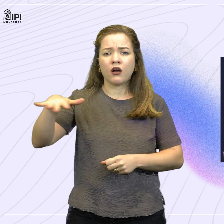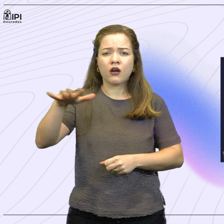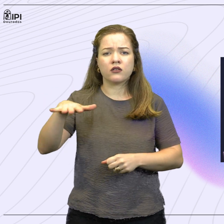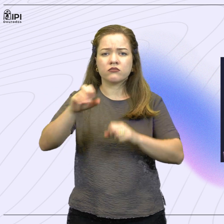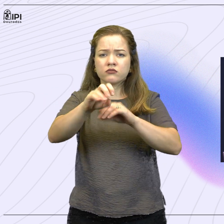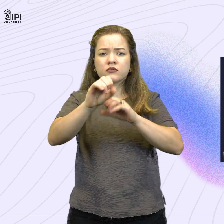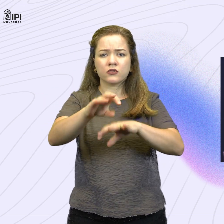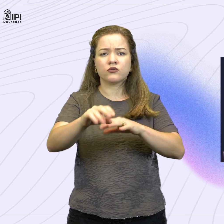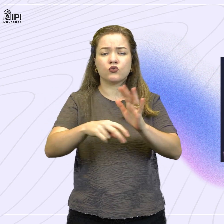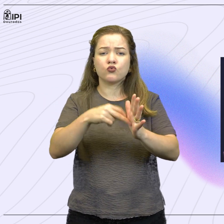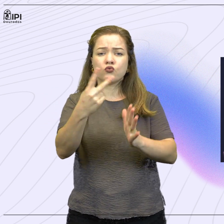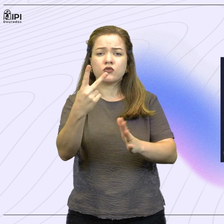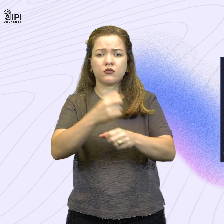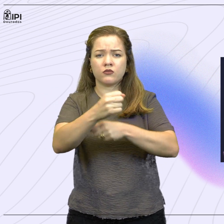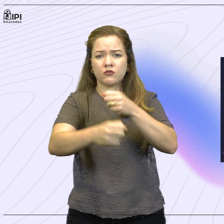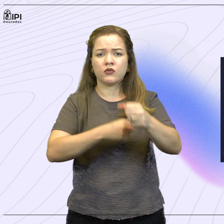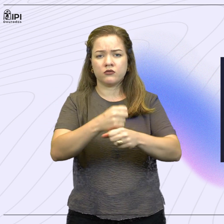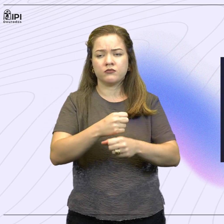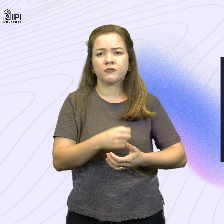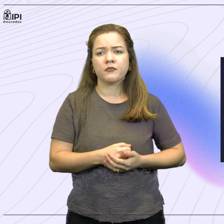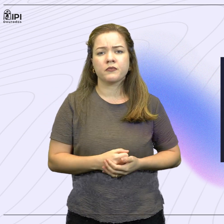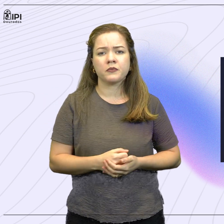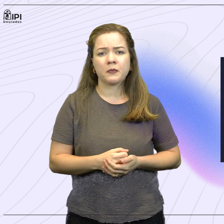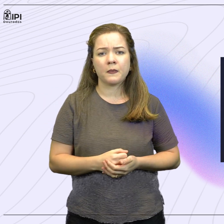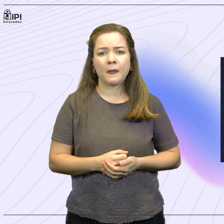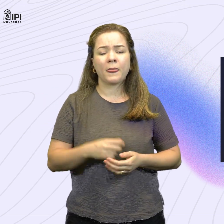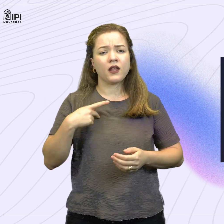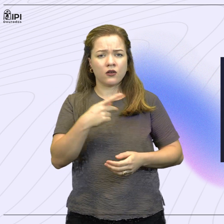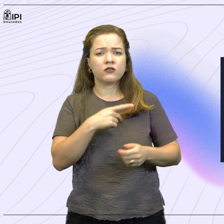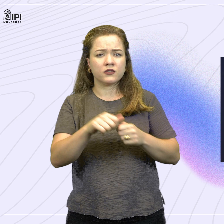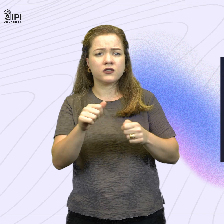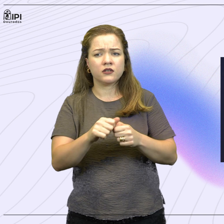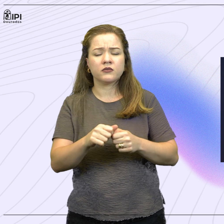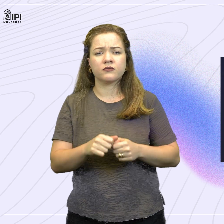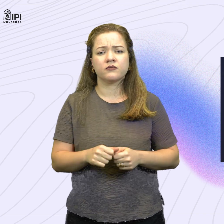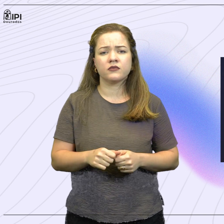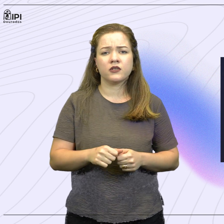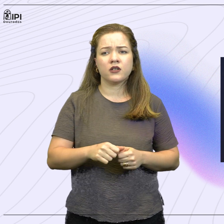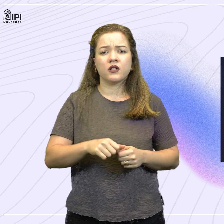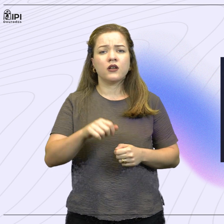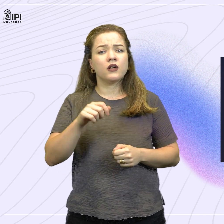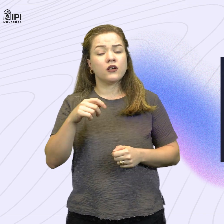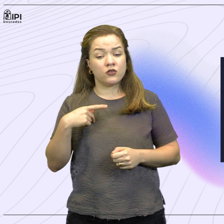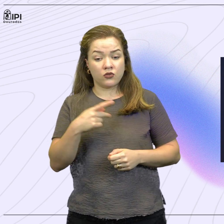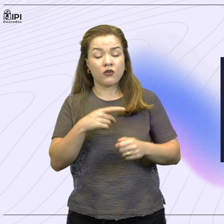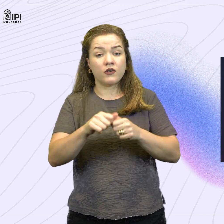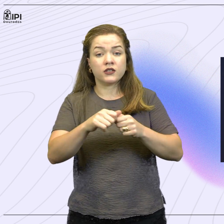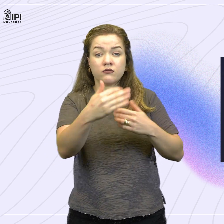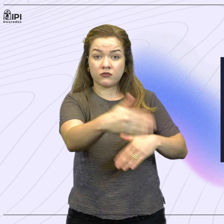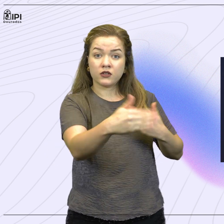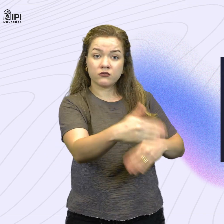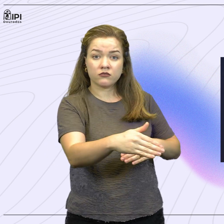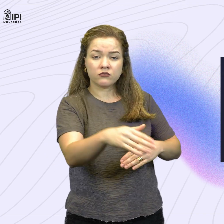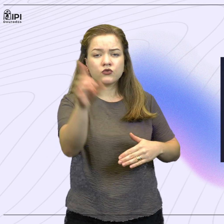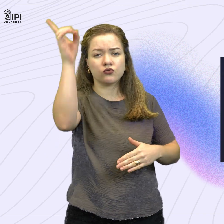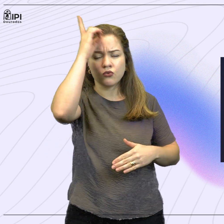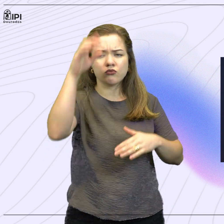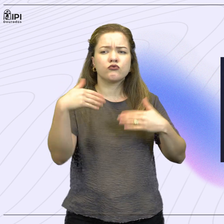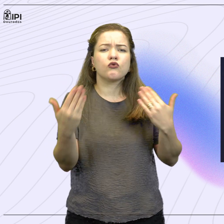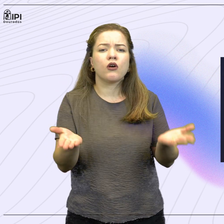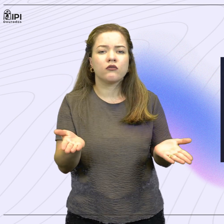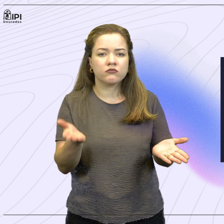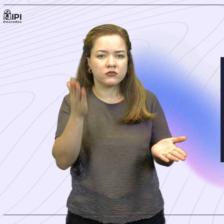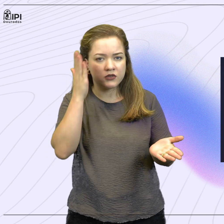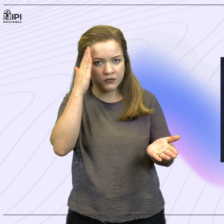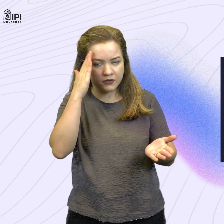e 2 vezes por semestre nós fazemos. Você fez o teste dos dons. Se você não fez é porque você faltou as últimas 2 aulas. Mas todos os